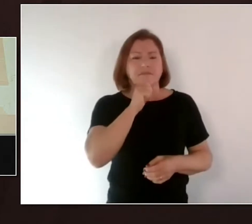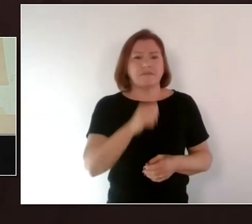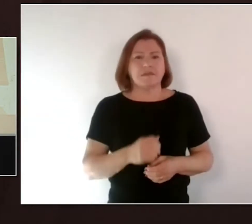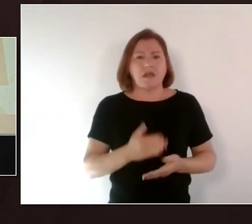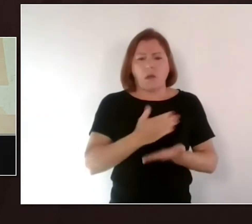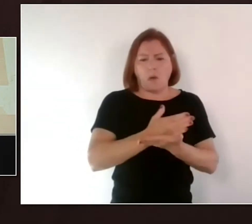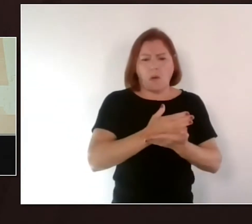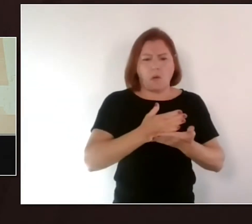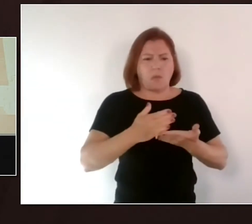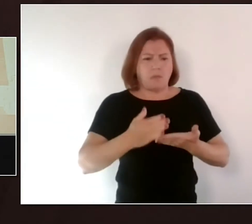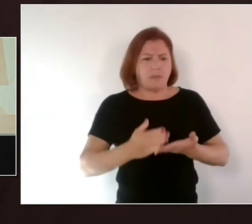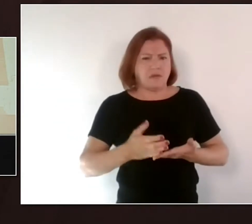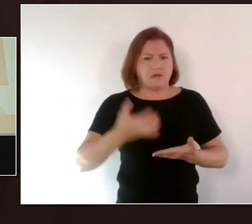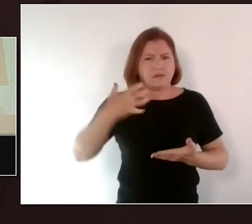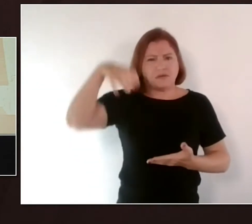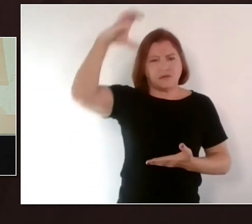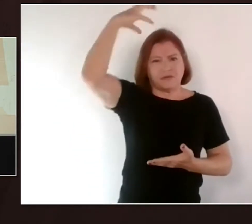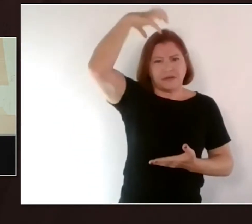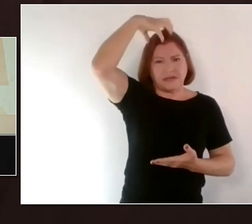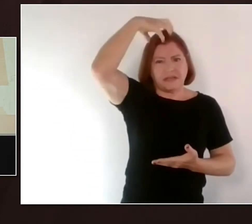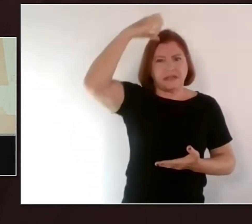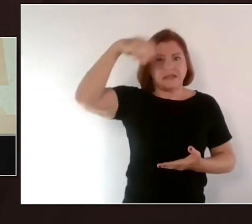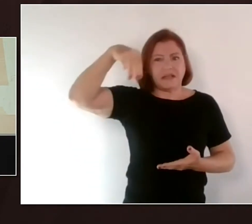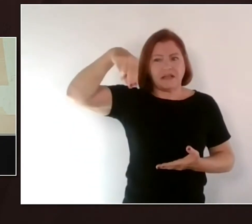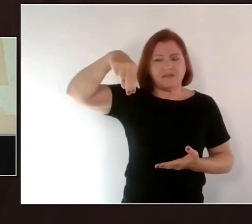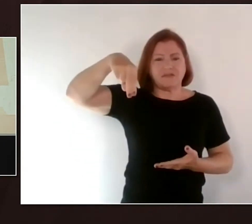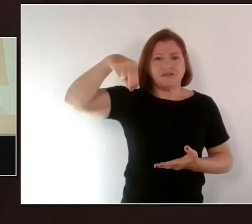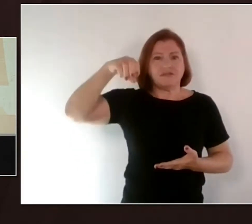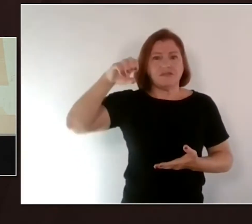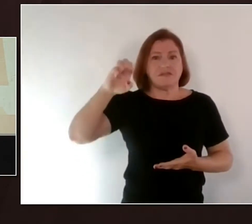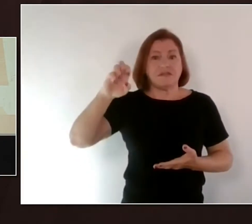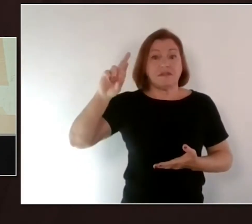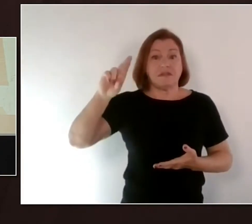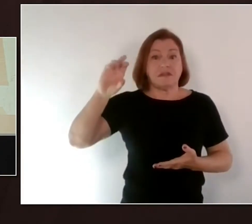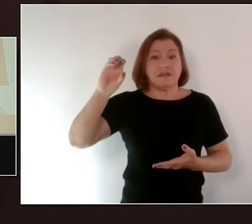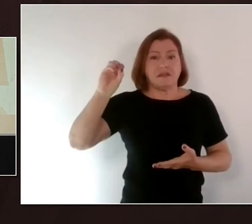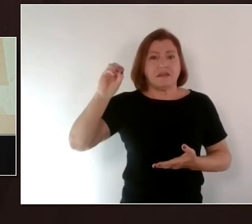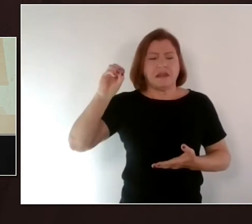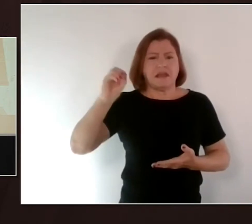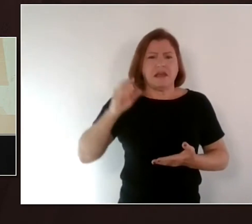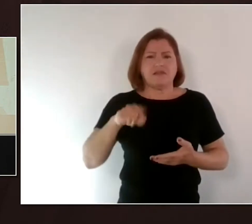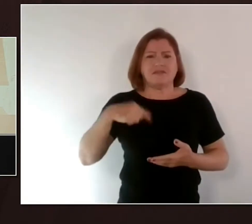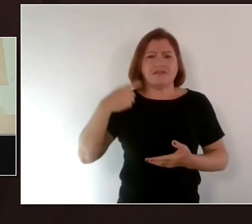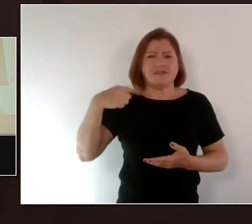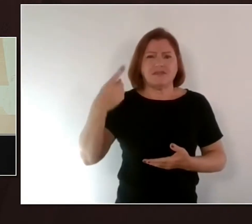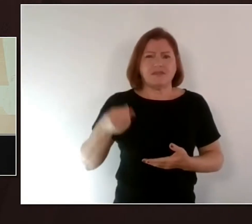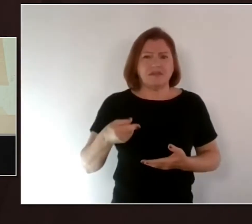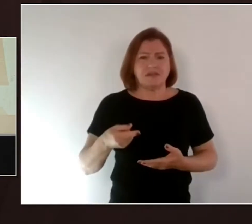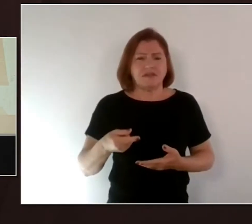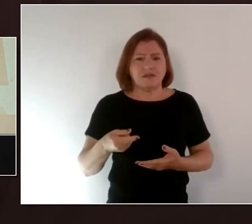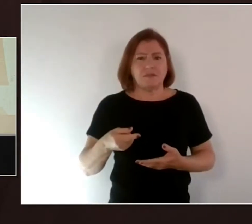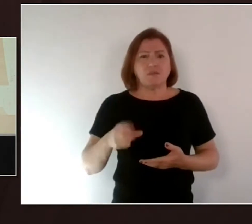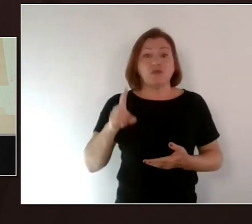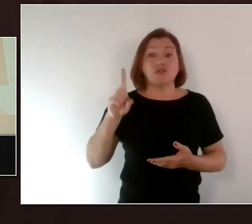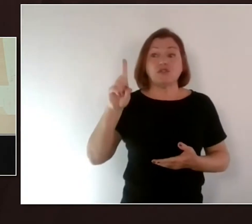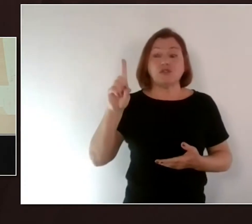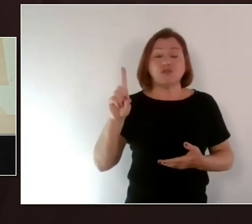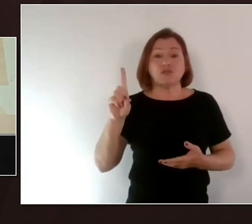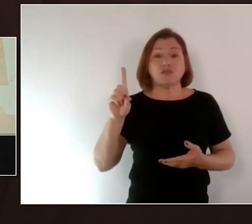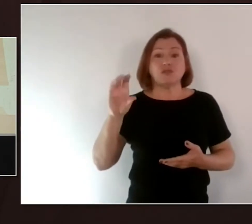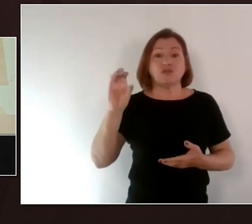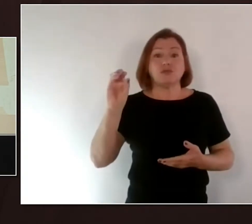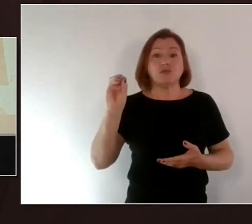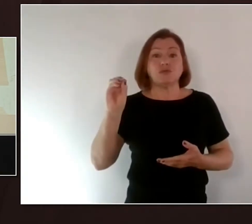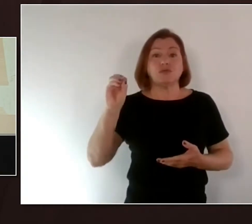Vocês se lembram que eu falei já 2 vezes sobre isso? Nero, e depois Domiciano, no tempo de João,